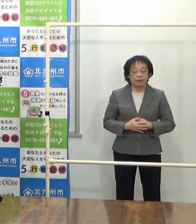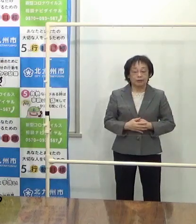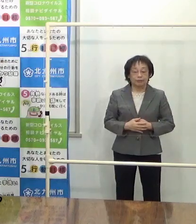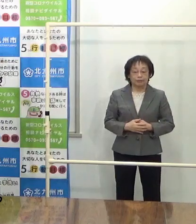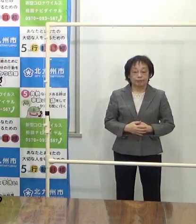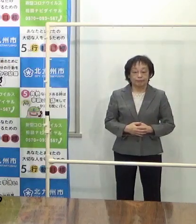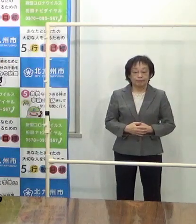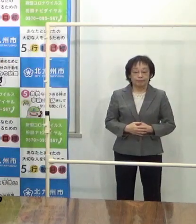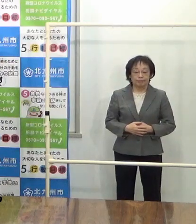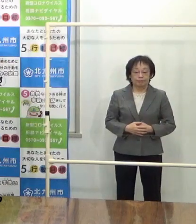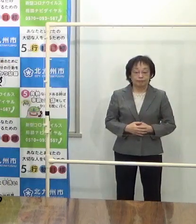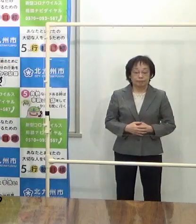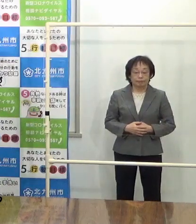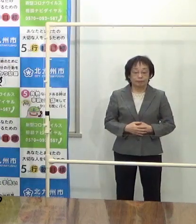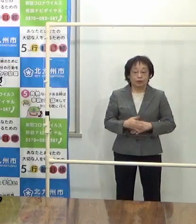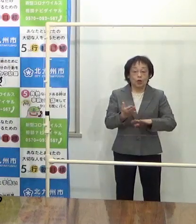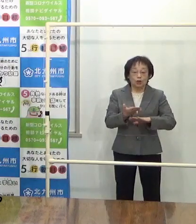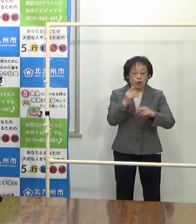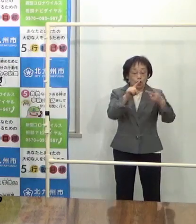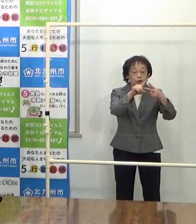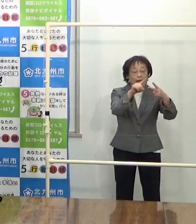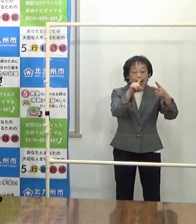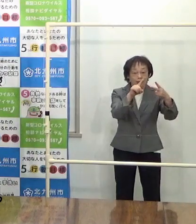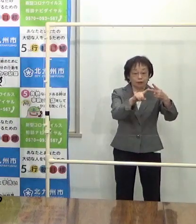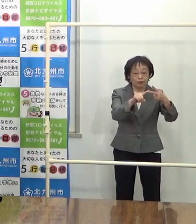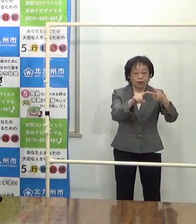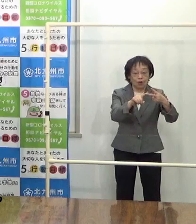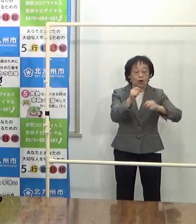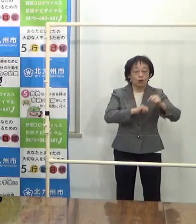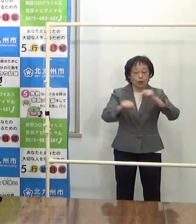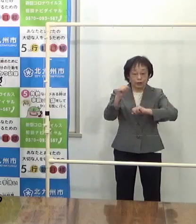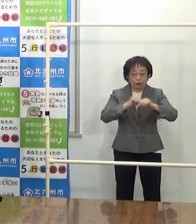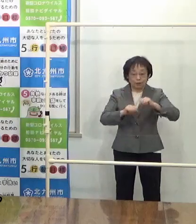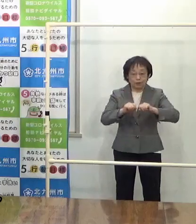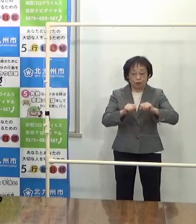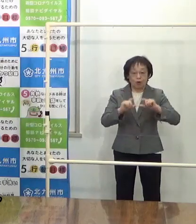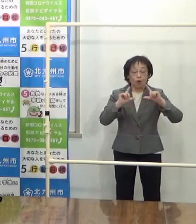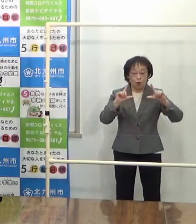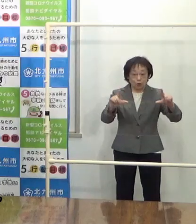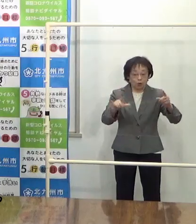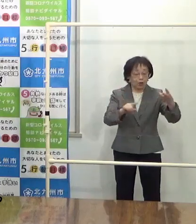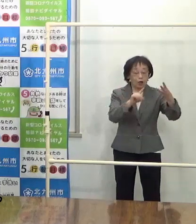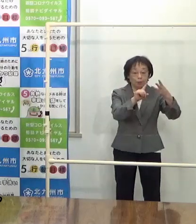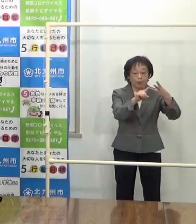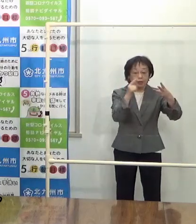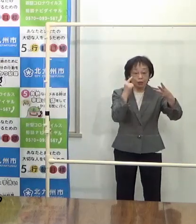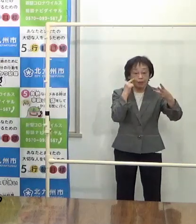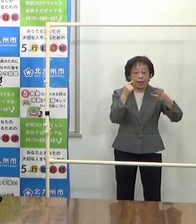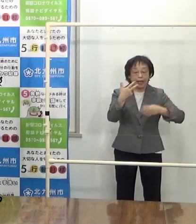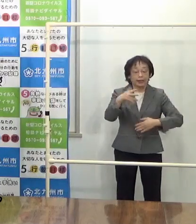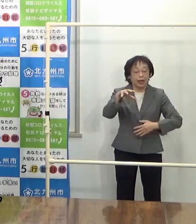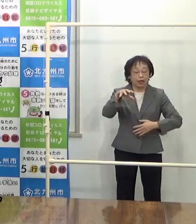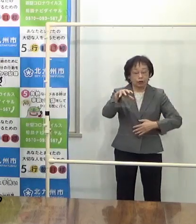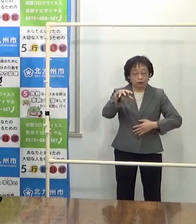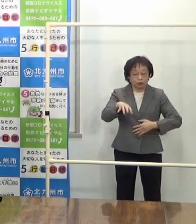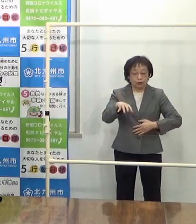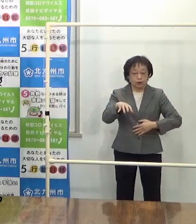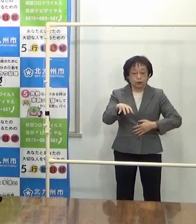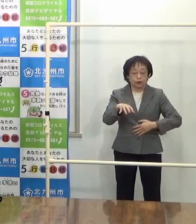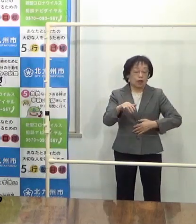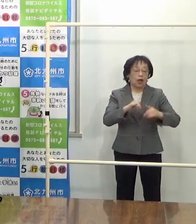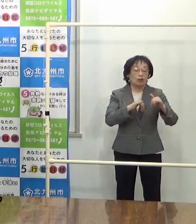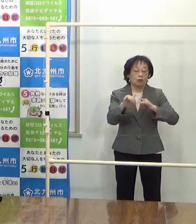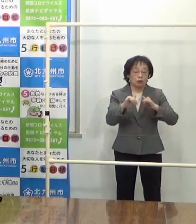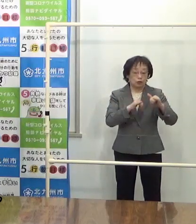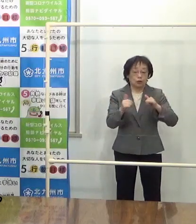以上2つ取り組みを申し上げましたが、次に3つ目であります。 北九州の都市圏域で